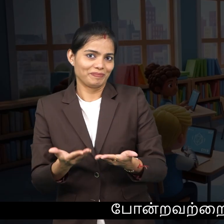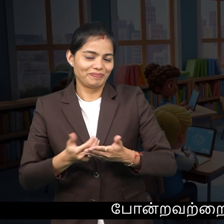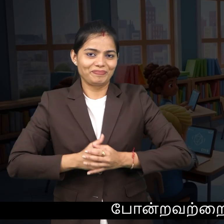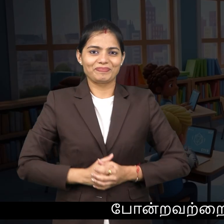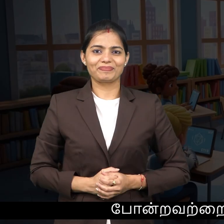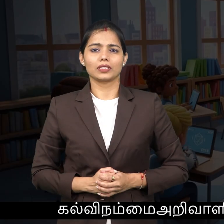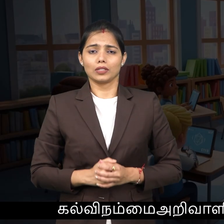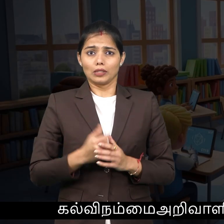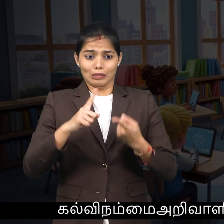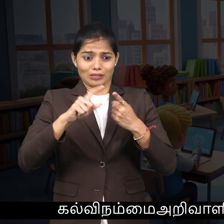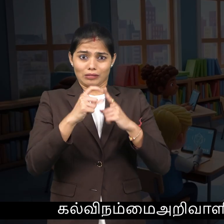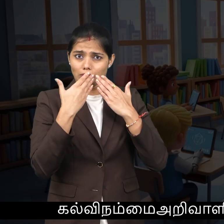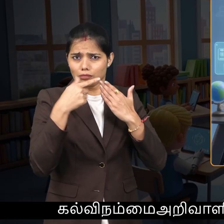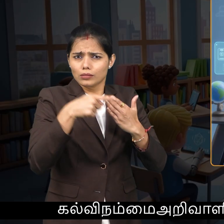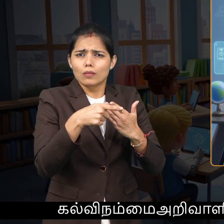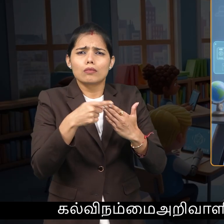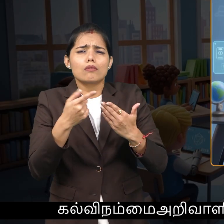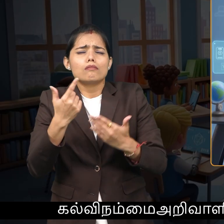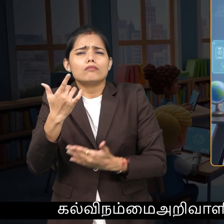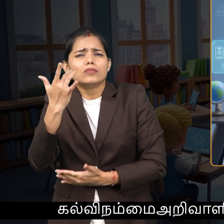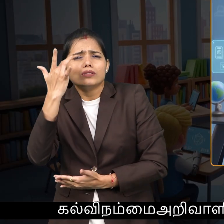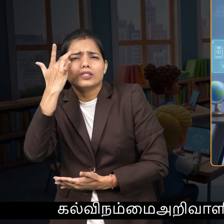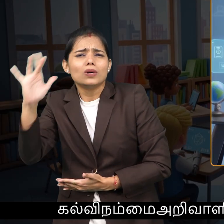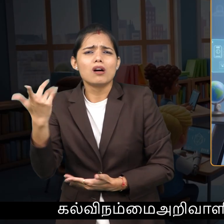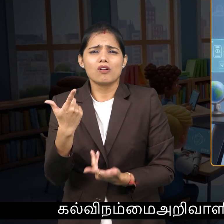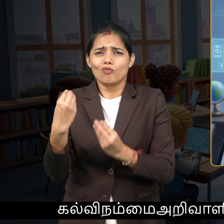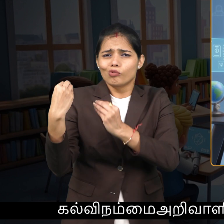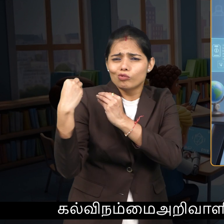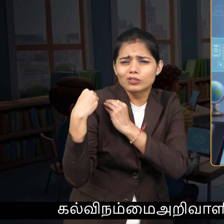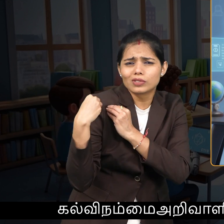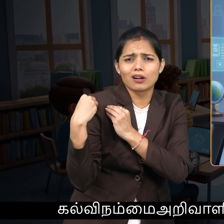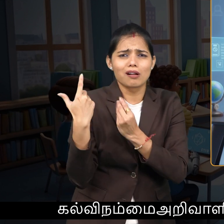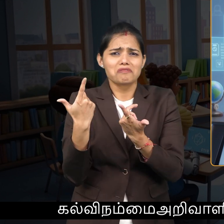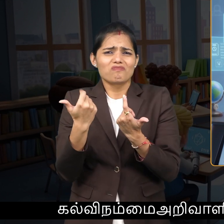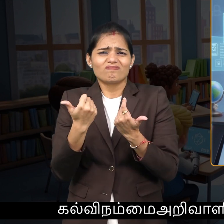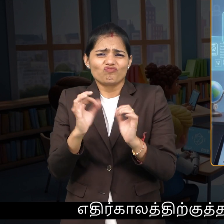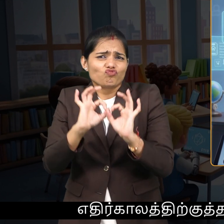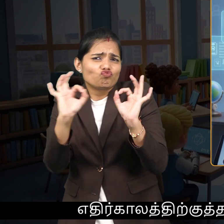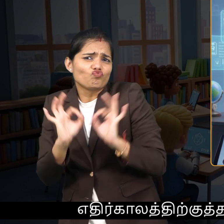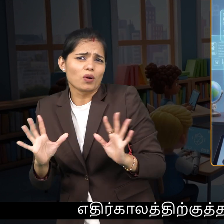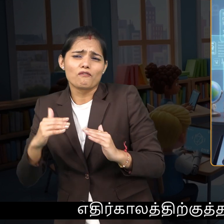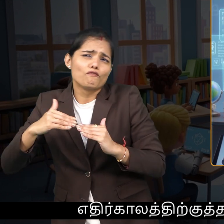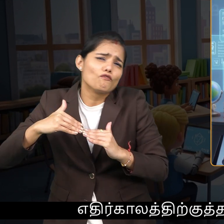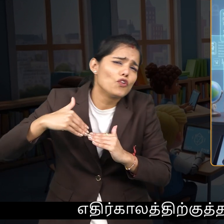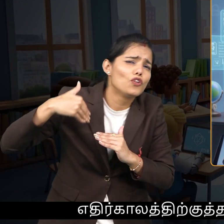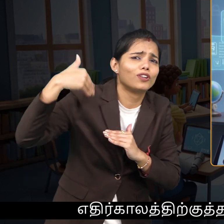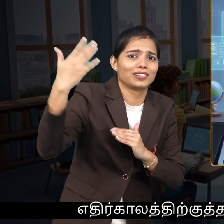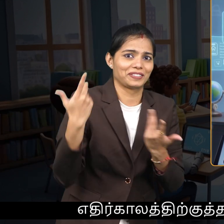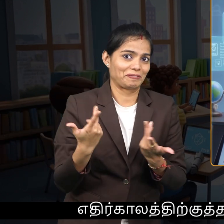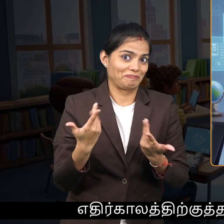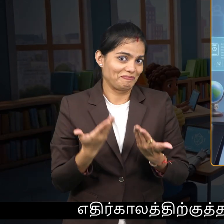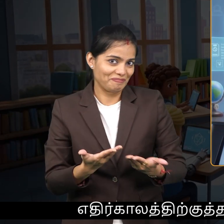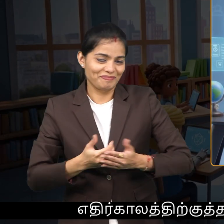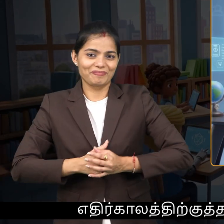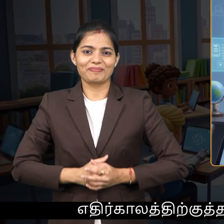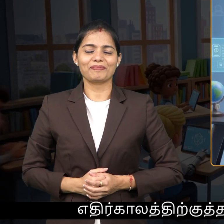கற்றுத் தருகிறார்கள். கல்வி நம்மை அறிவாளியாகவும் பொறுப்புள்ளவர்களாகவும் எதிர்காலத்திற்கு